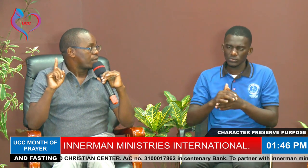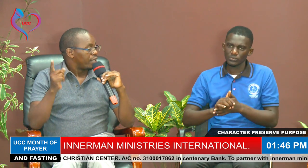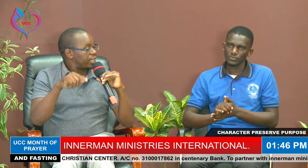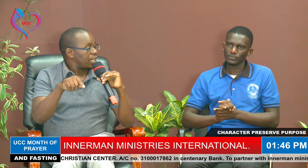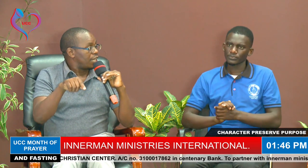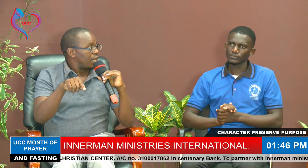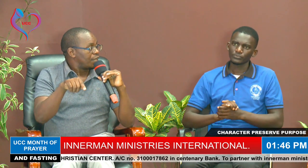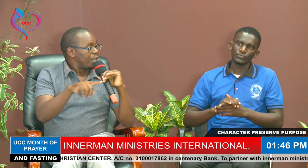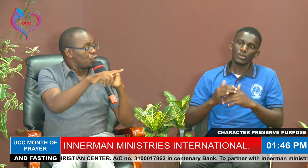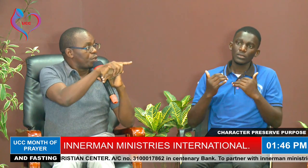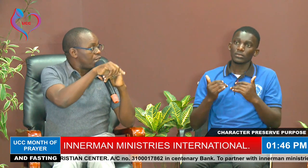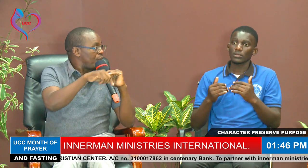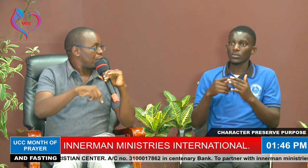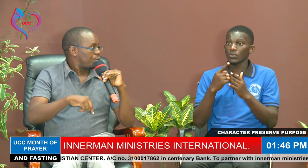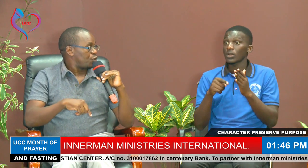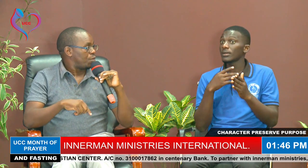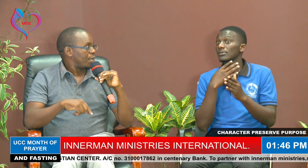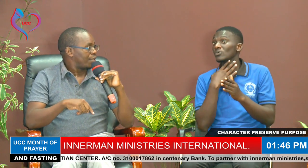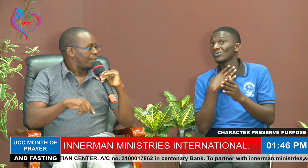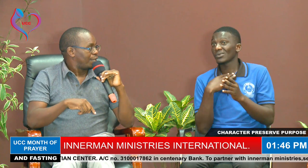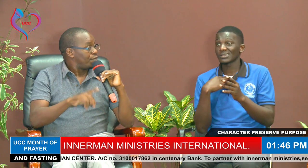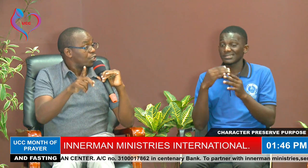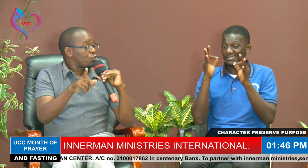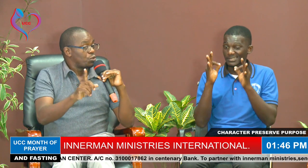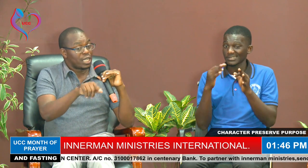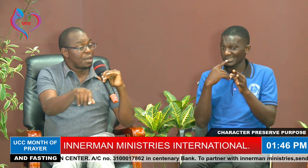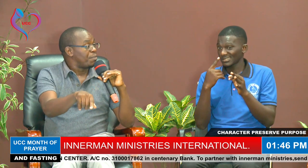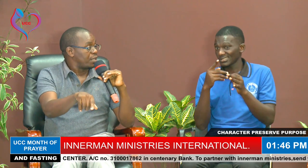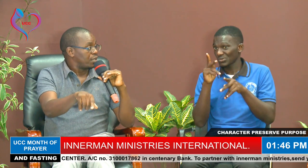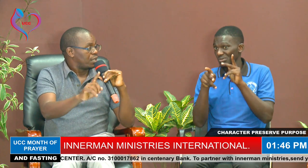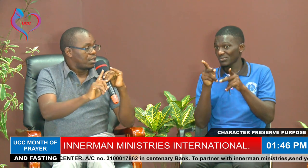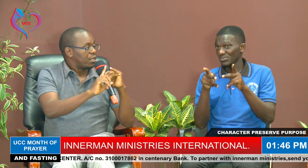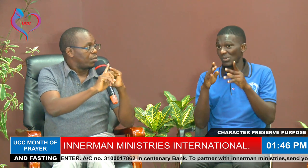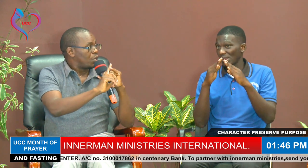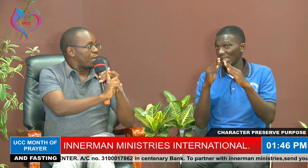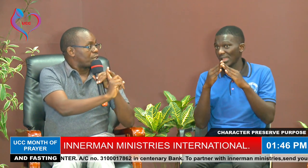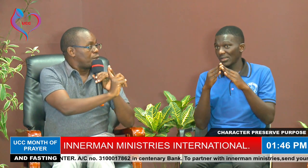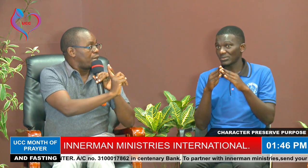Ne kyenjagala bibintu byagamba abantu b'ennyumba ye verse 2 yali abimanyi: mujeo bakatonda